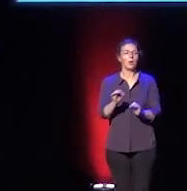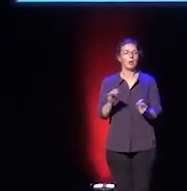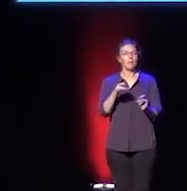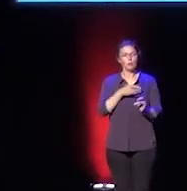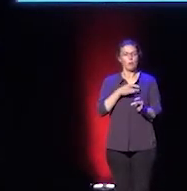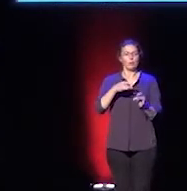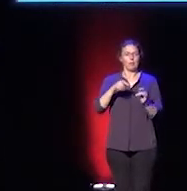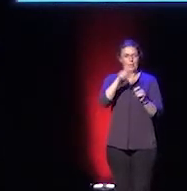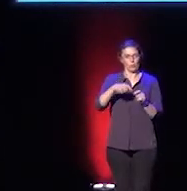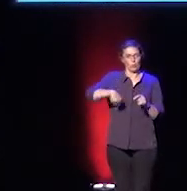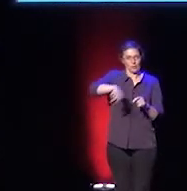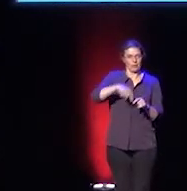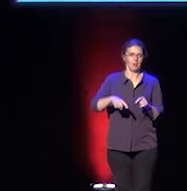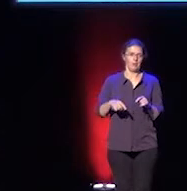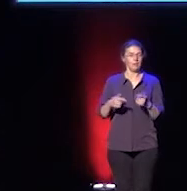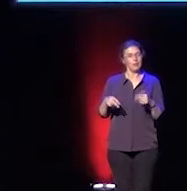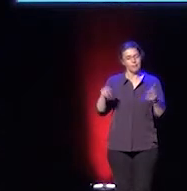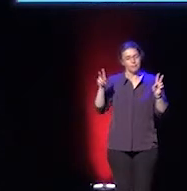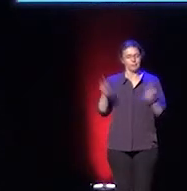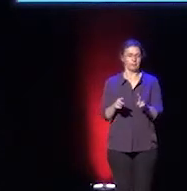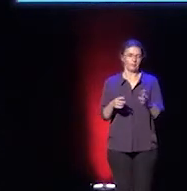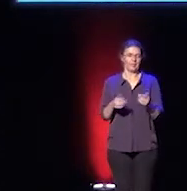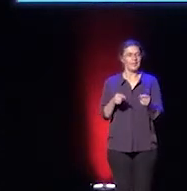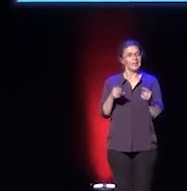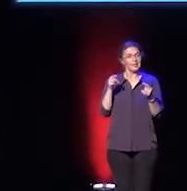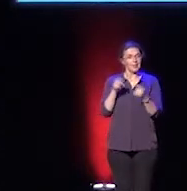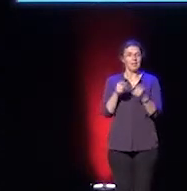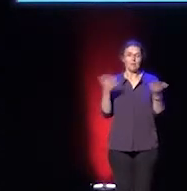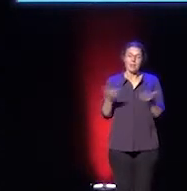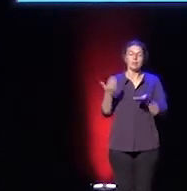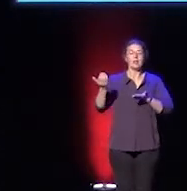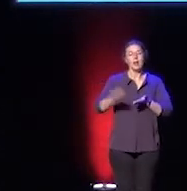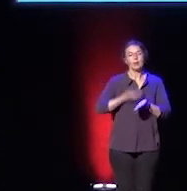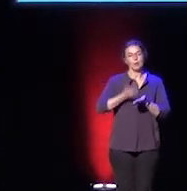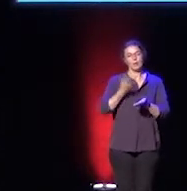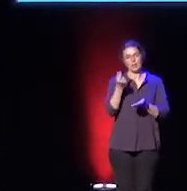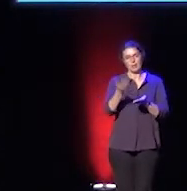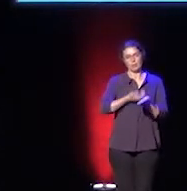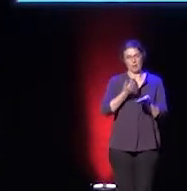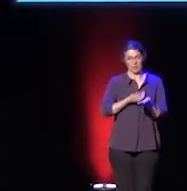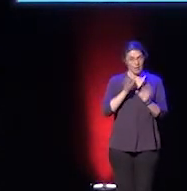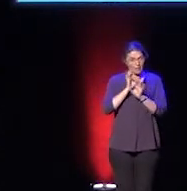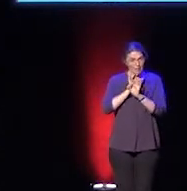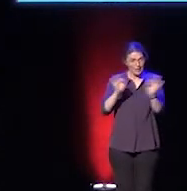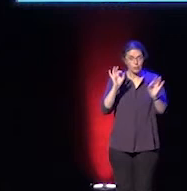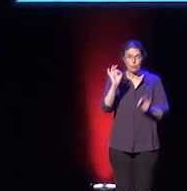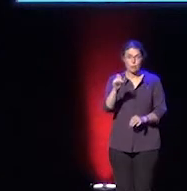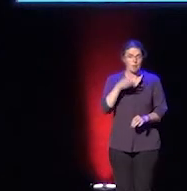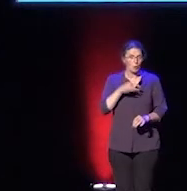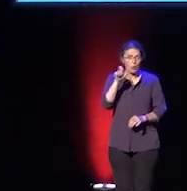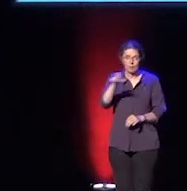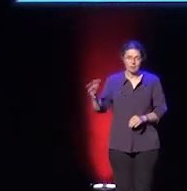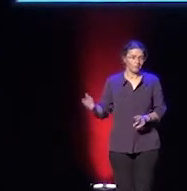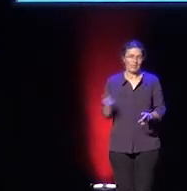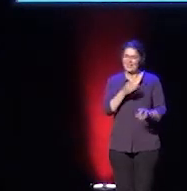Personenkreis, führten zu Eingrenzungen, dienten dem Ziel, Einsparungen vorzunehmen. Echte Verbesserungen für die betroffenen